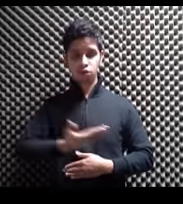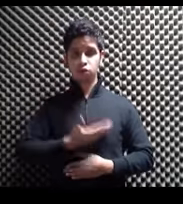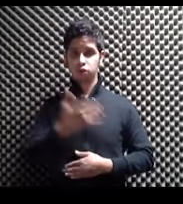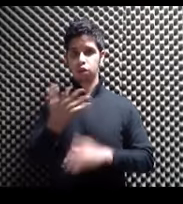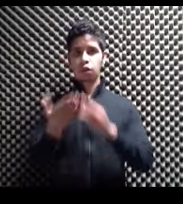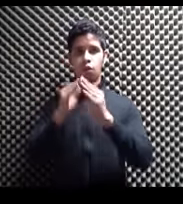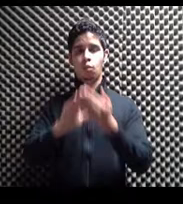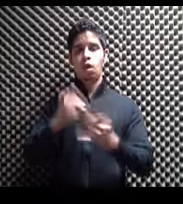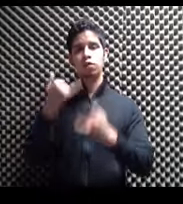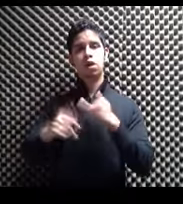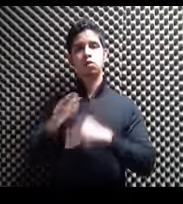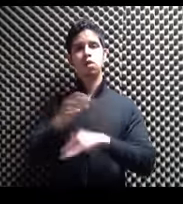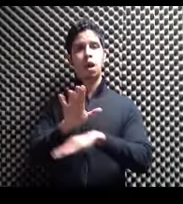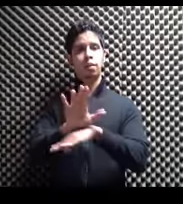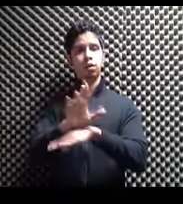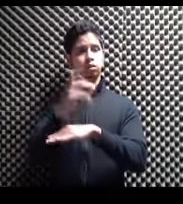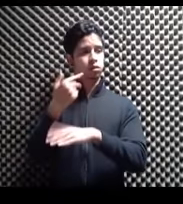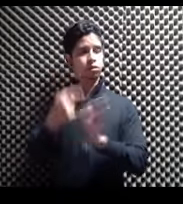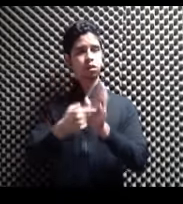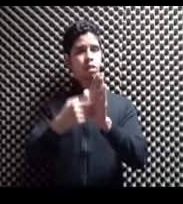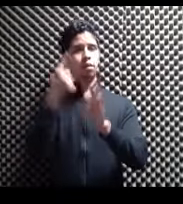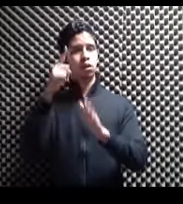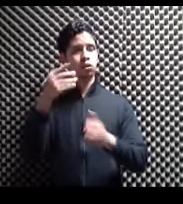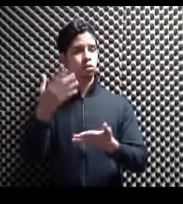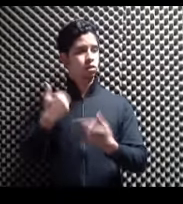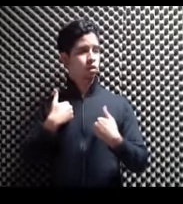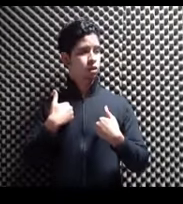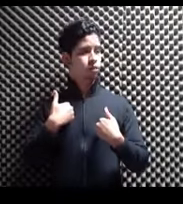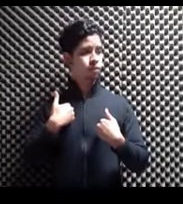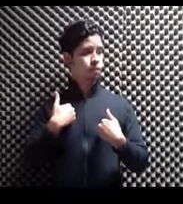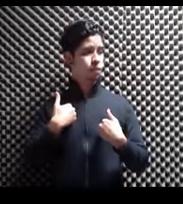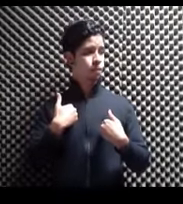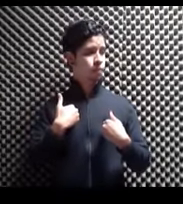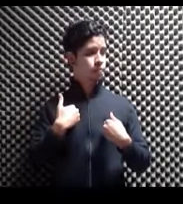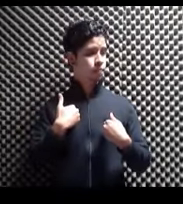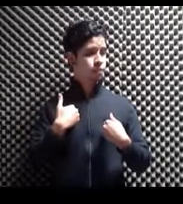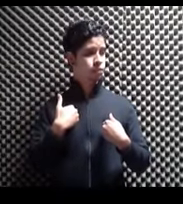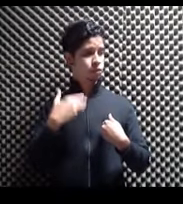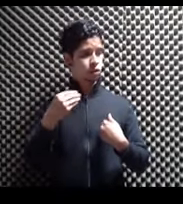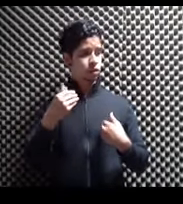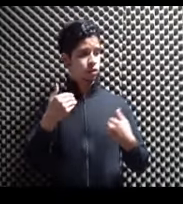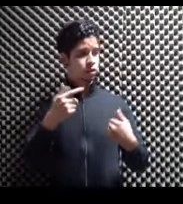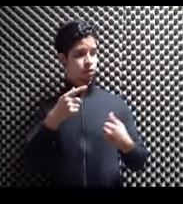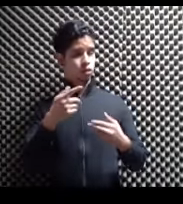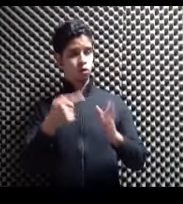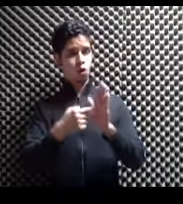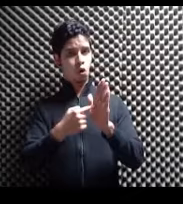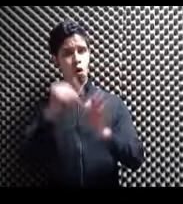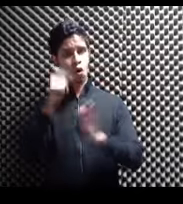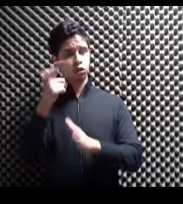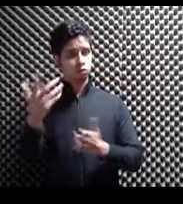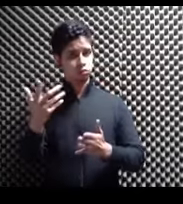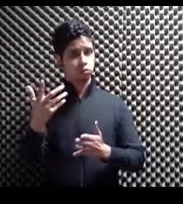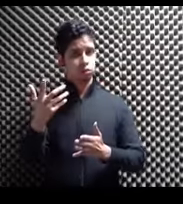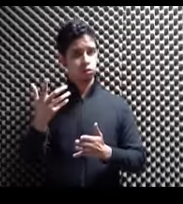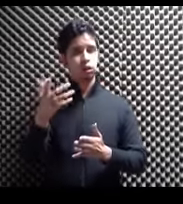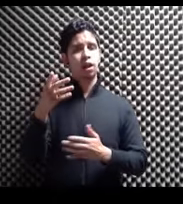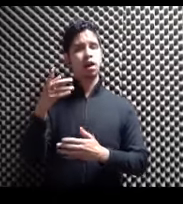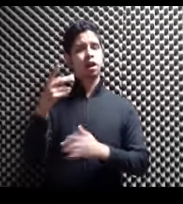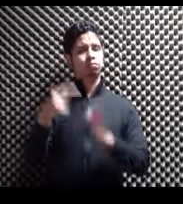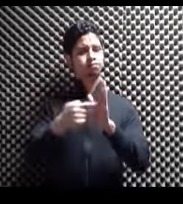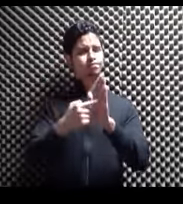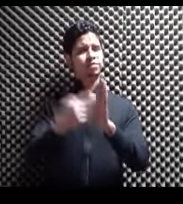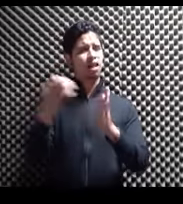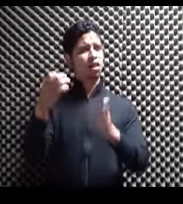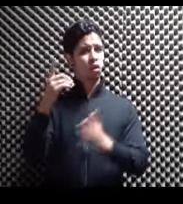tuvieran. Y hay una carátula que la quise traer de Estados Unidos porque creo que es genial. La cantante